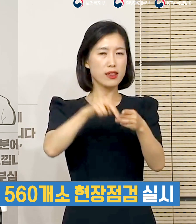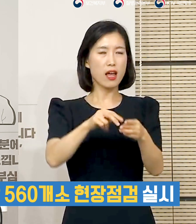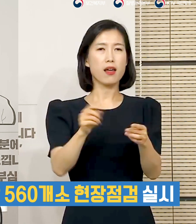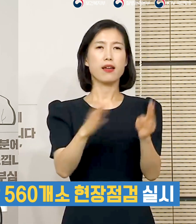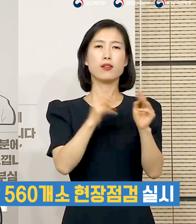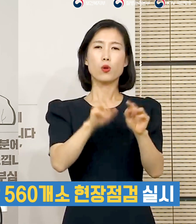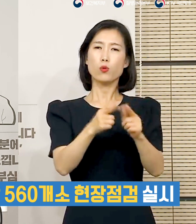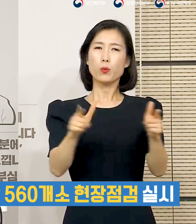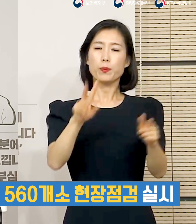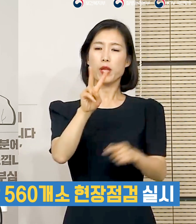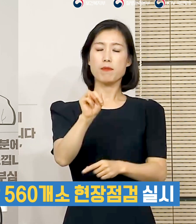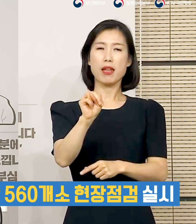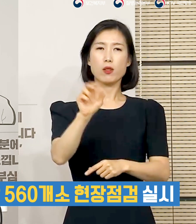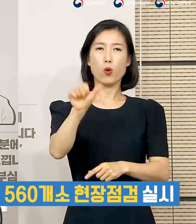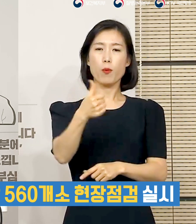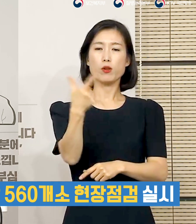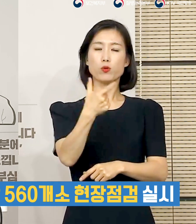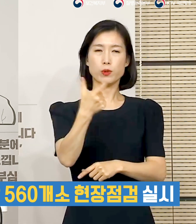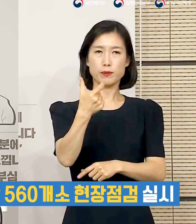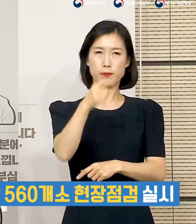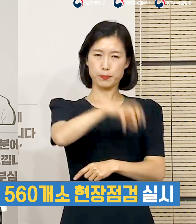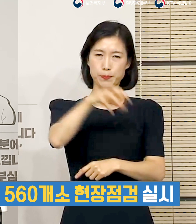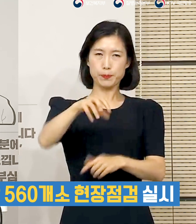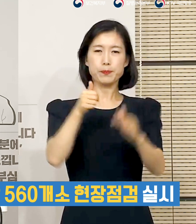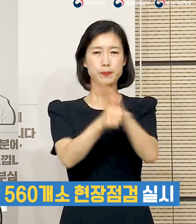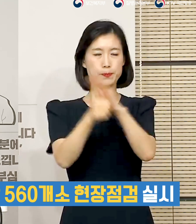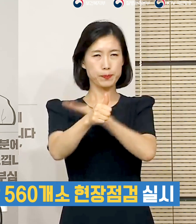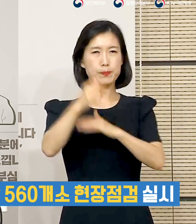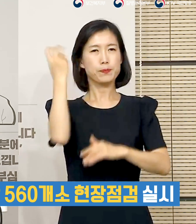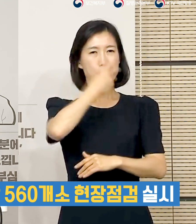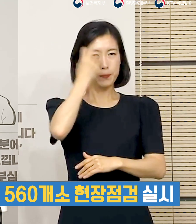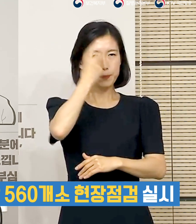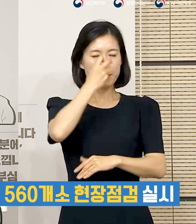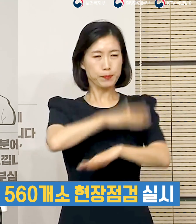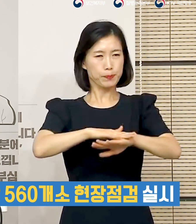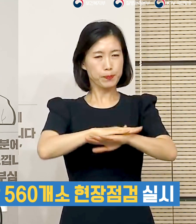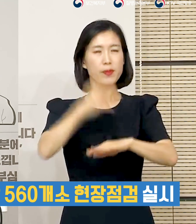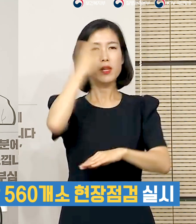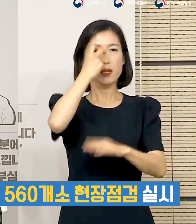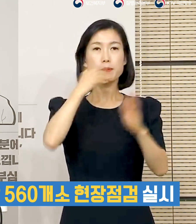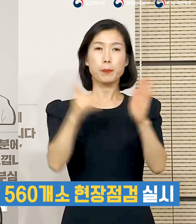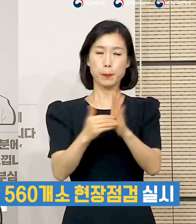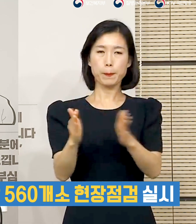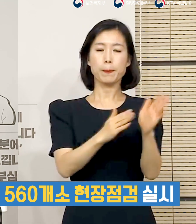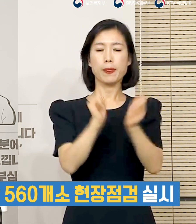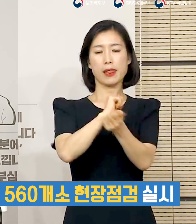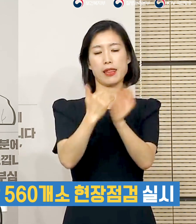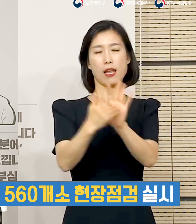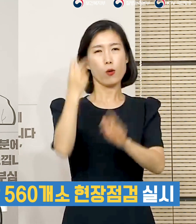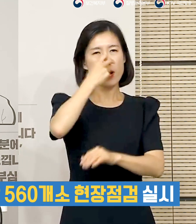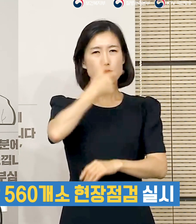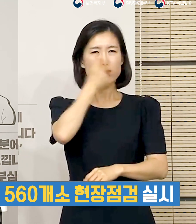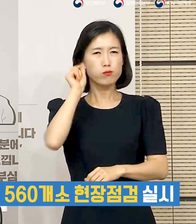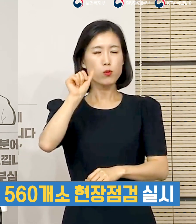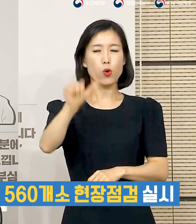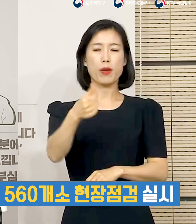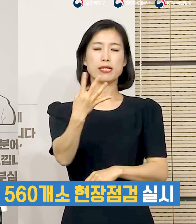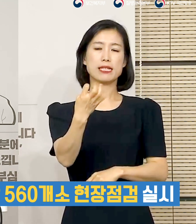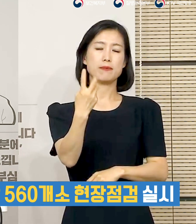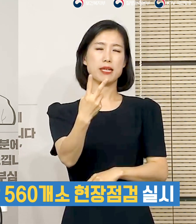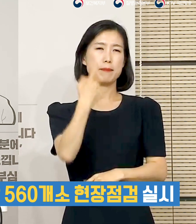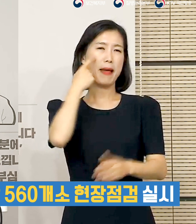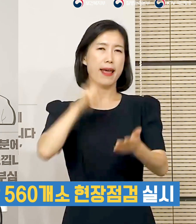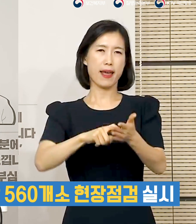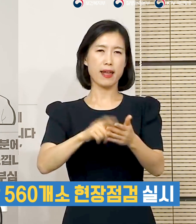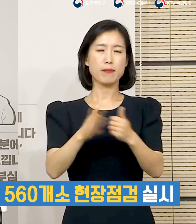비롯해 총 2560개소에 대한 현장 점검을 실시하였고 방역관리가 미흡한 542건을